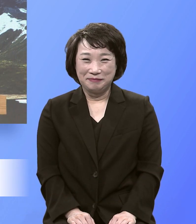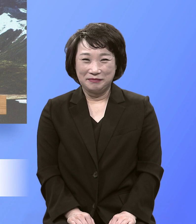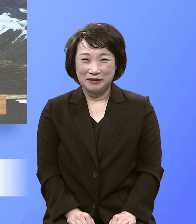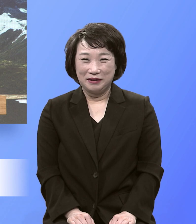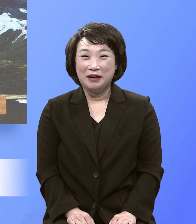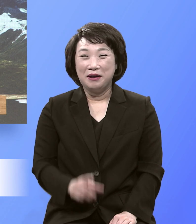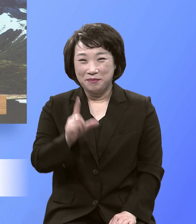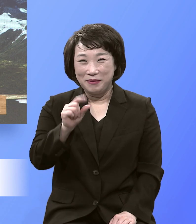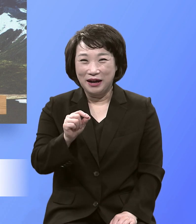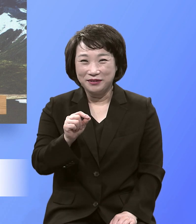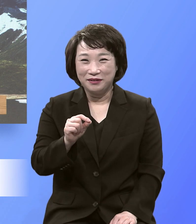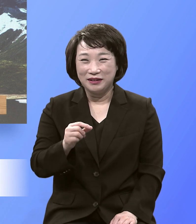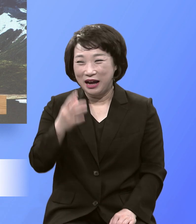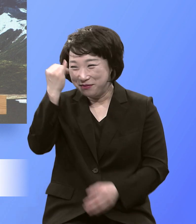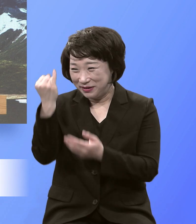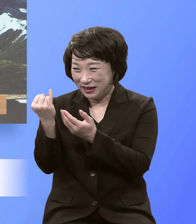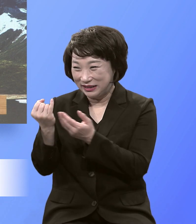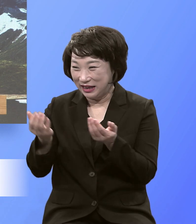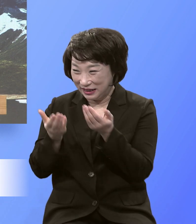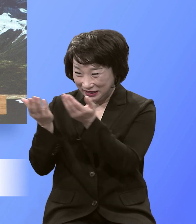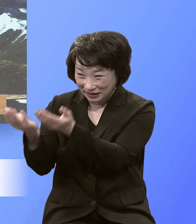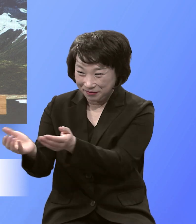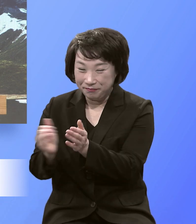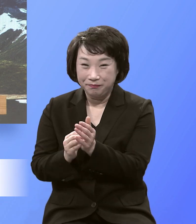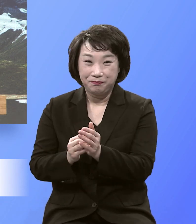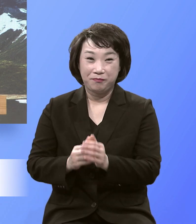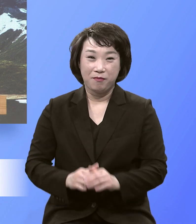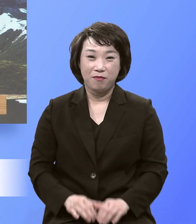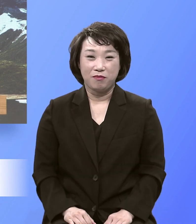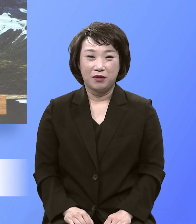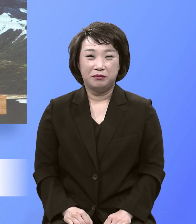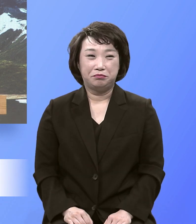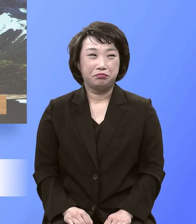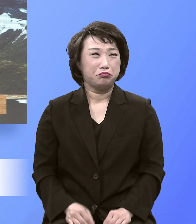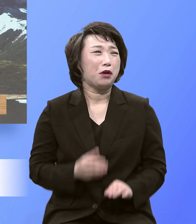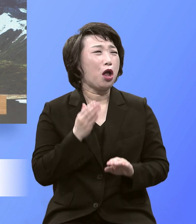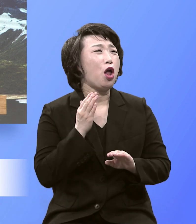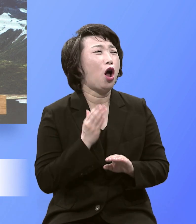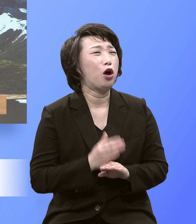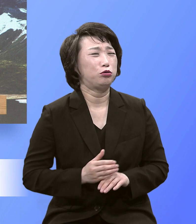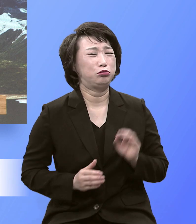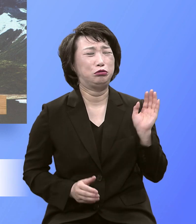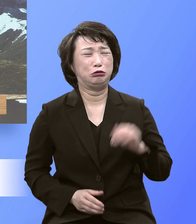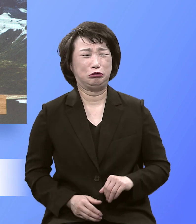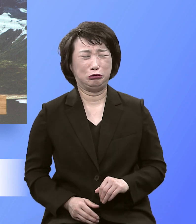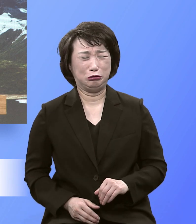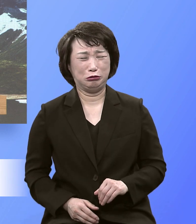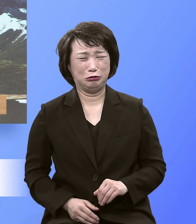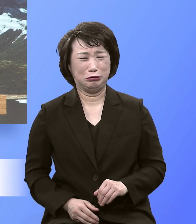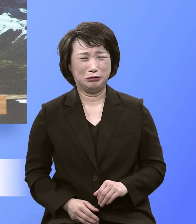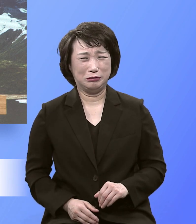그래 10,000원을 사정해서 줬더니 이렇게 고마울 수가 있나.